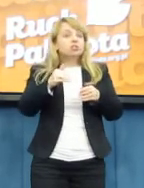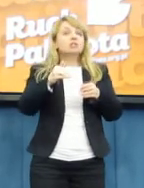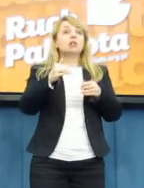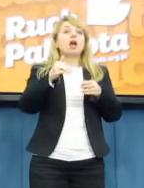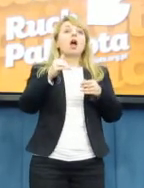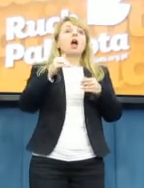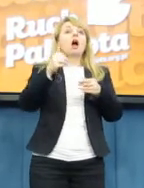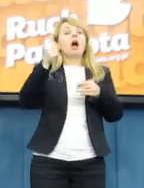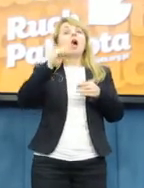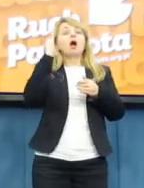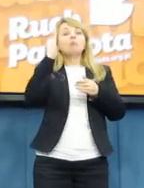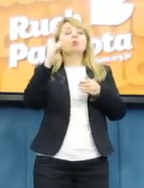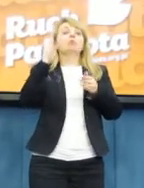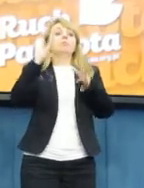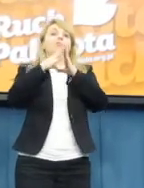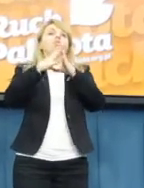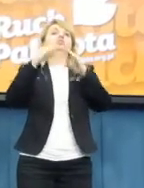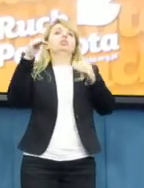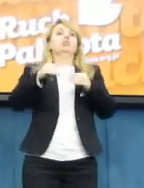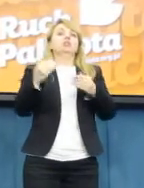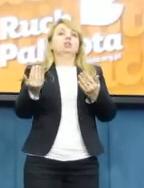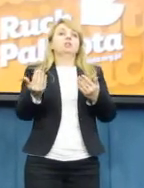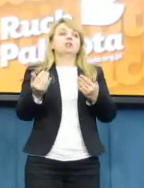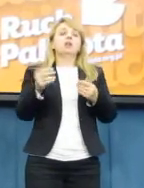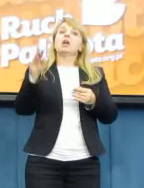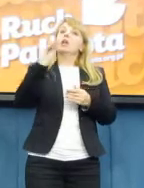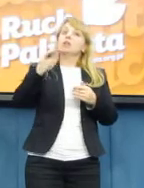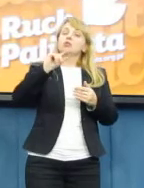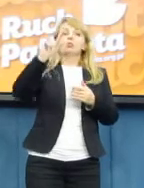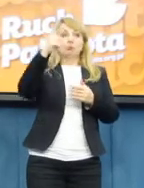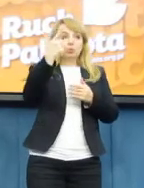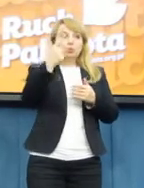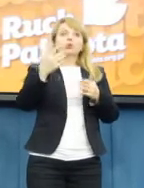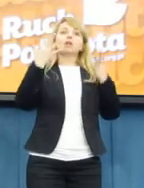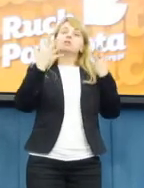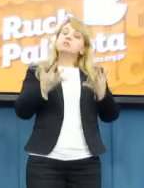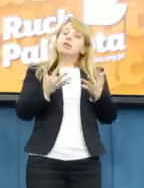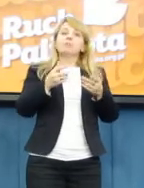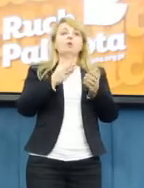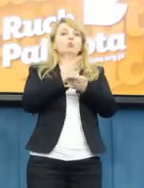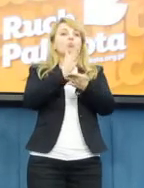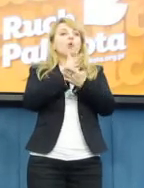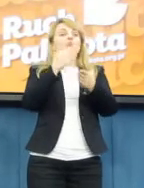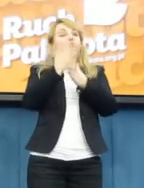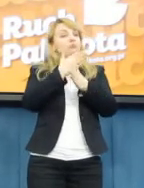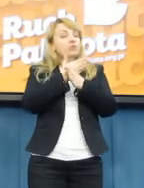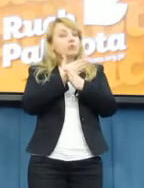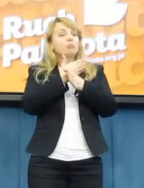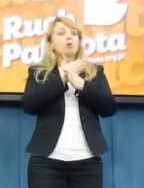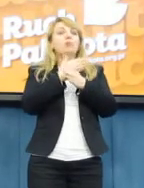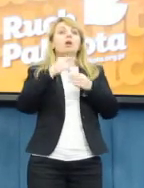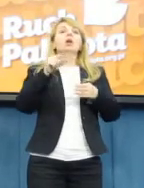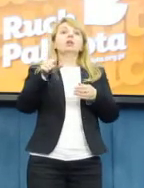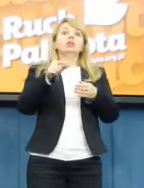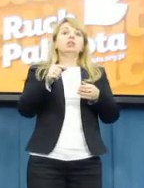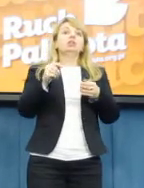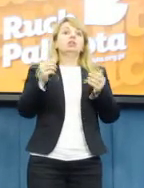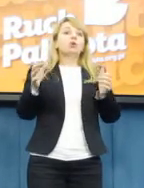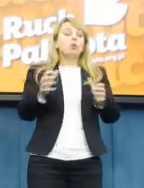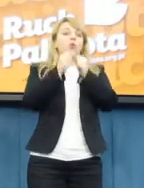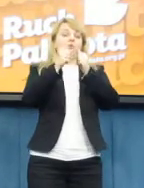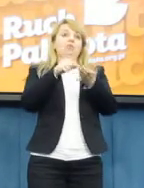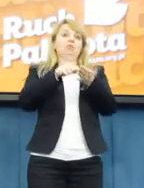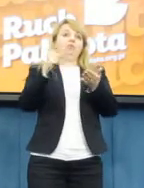tysięcy. No i po drugie, wychodzimy naprzeciw też oczekiwaniom przedsiębiorców i staramy się ich odciążyć. Bardzo ważna jest ta przewidywalność w